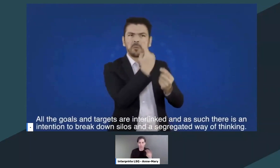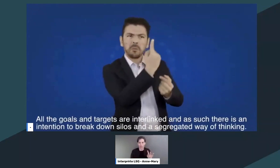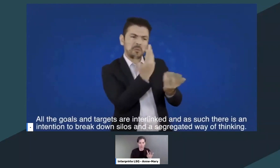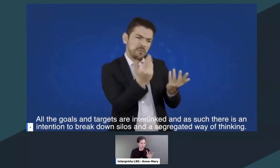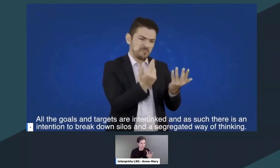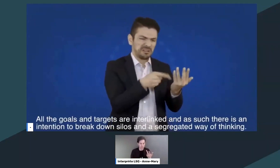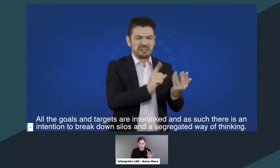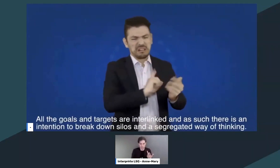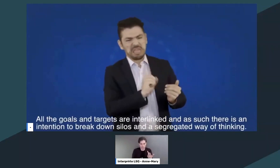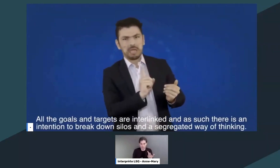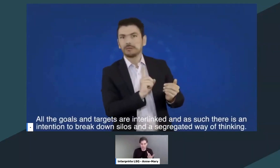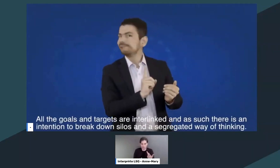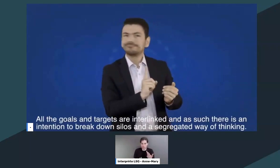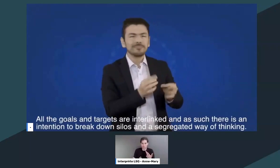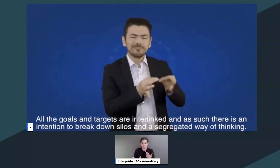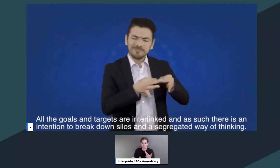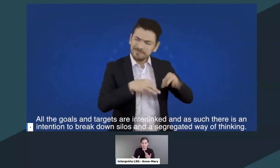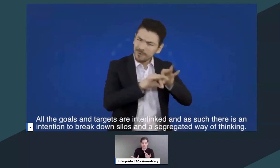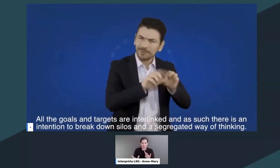penser.